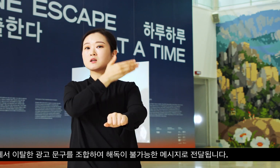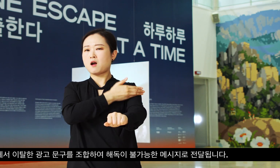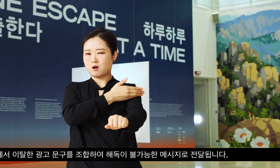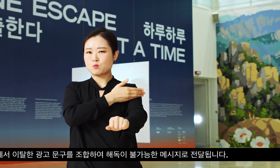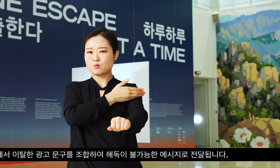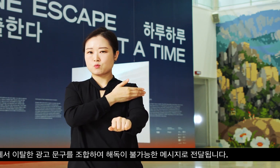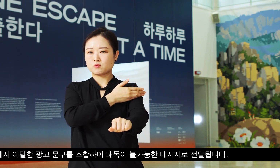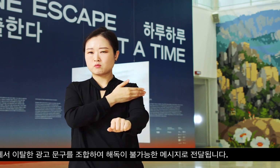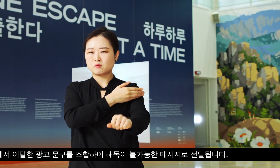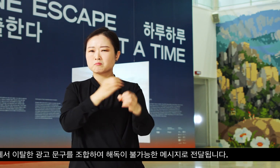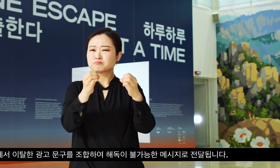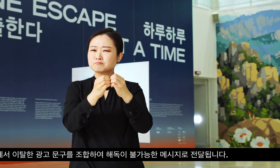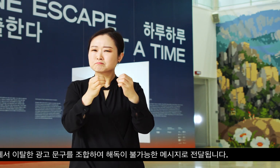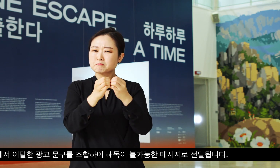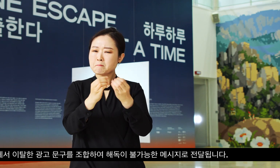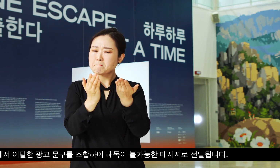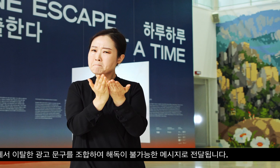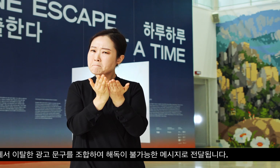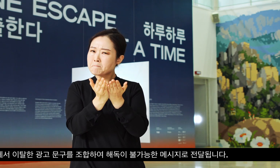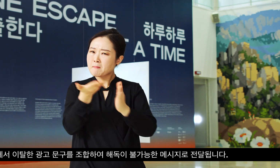맥락에서 이탈한 광고 문구를 조합하여